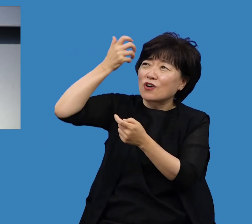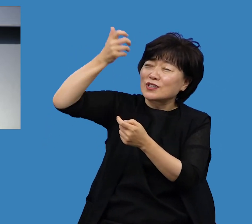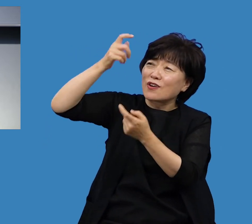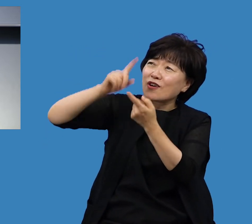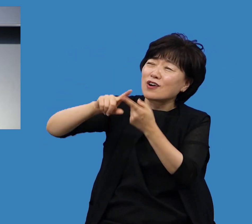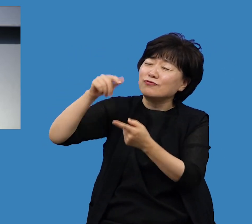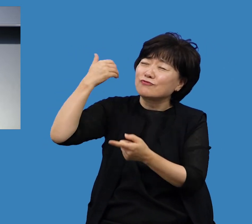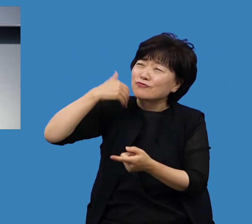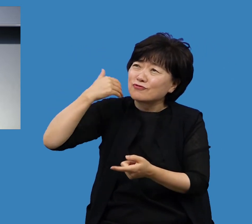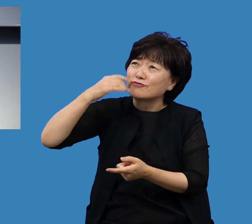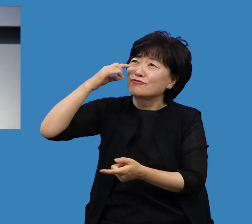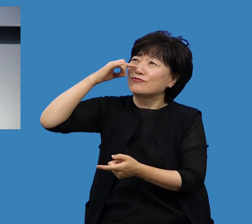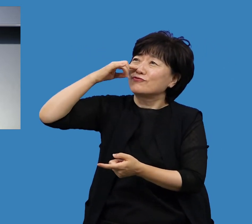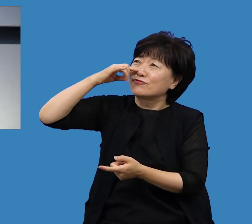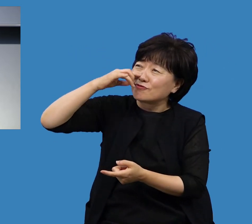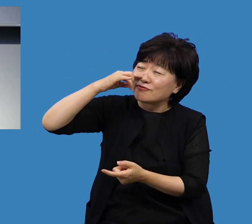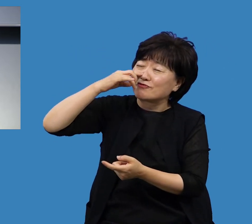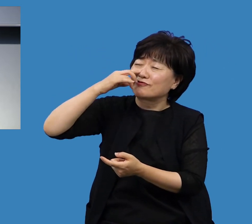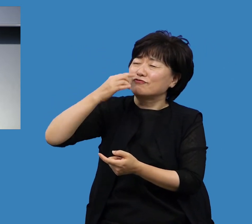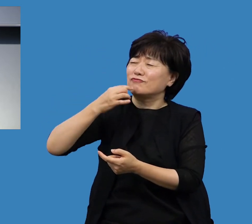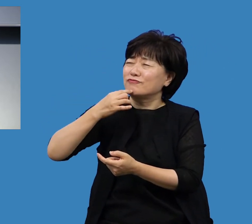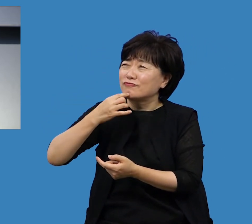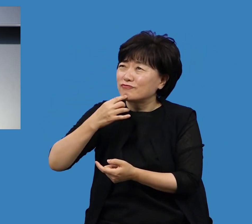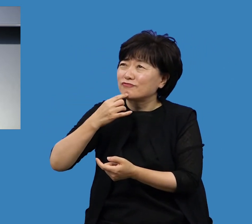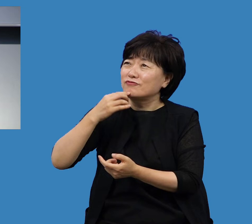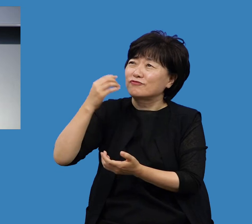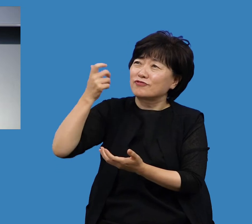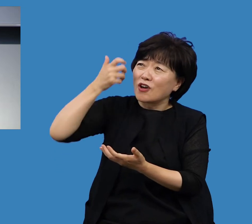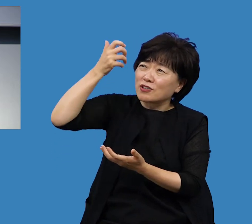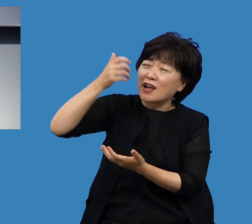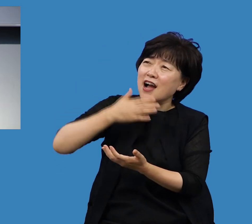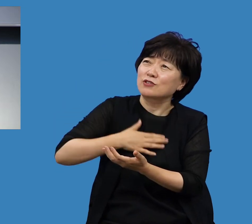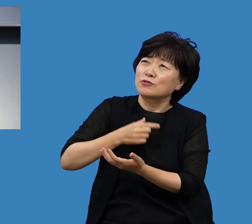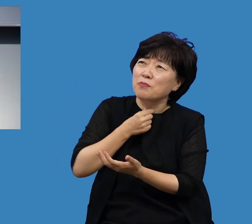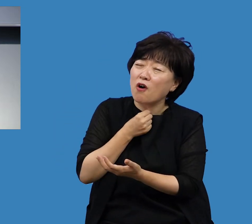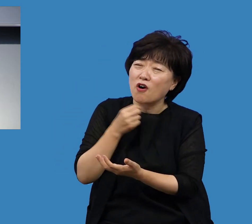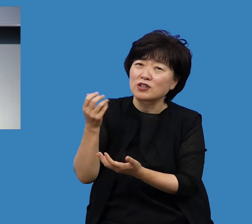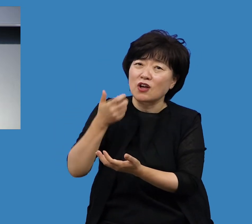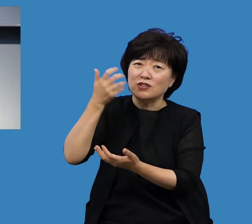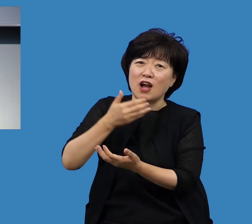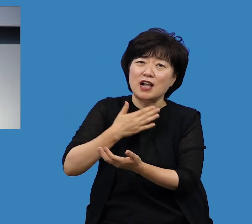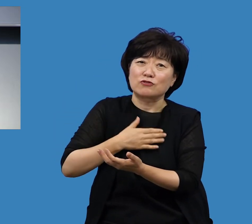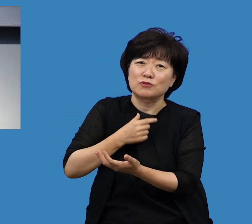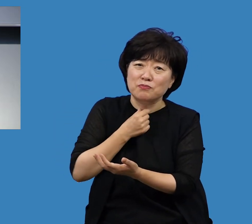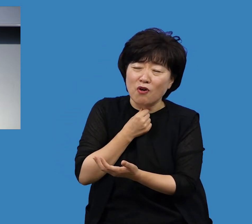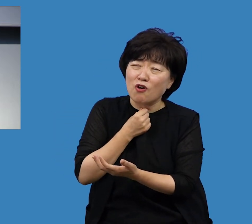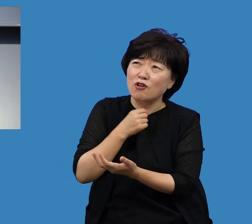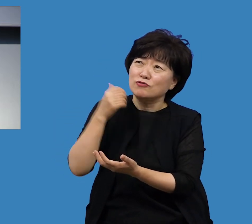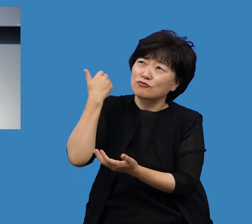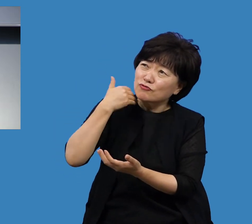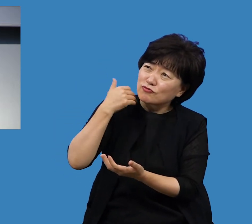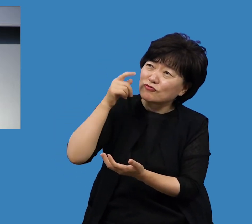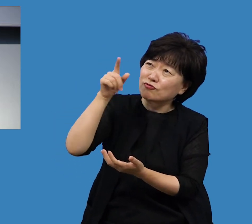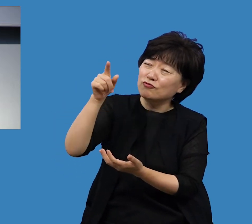분이신지 추구하고, 누구시지? 알고 싶은데 어떤 분이시지? 계속